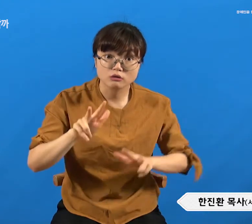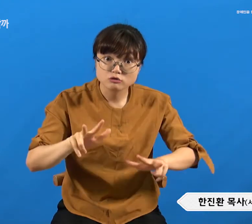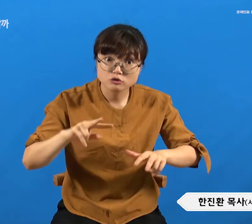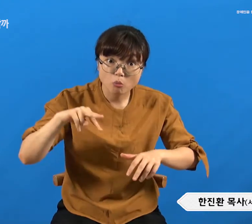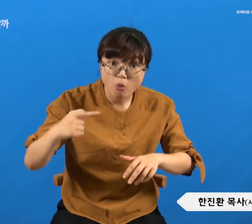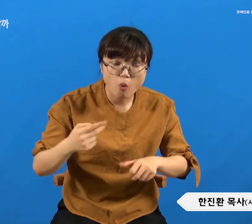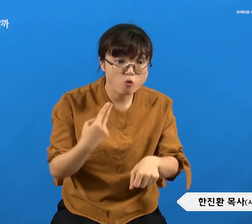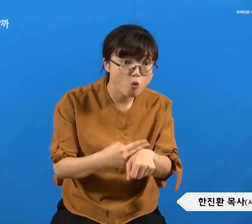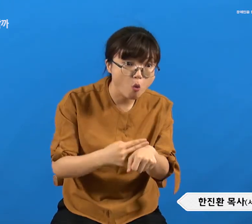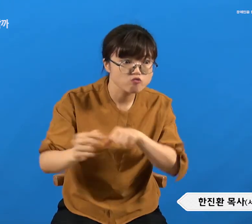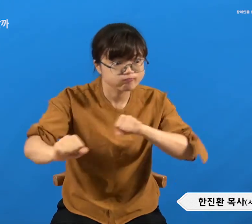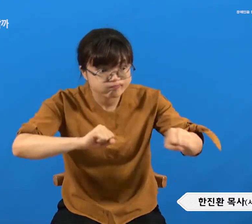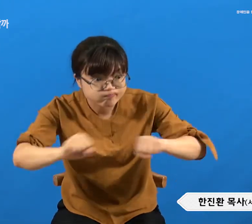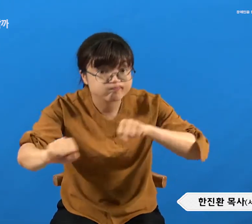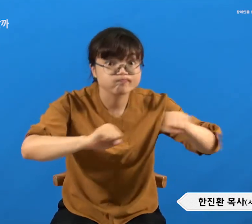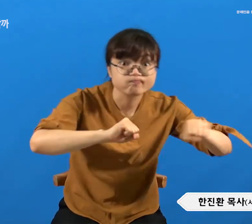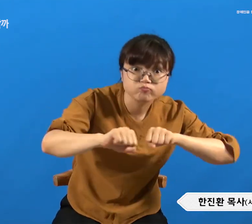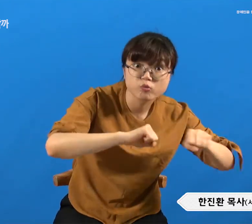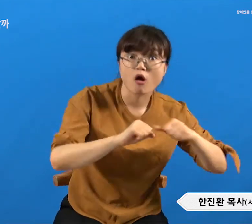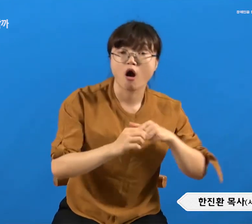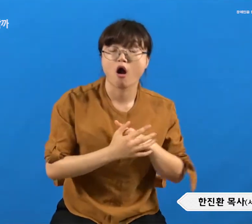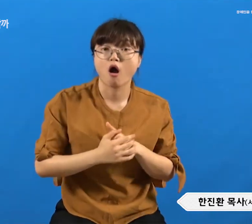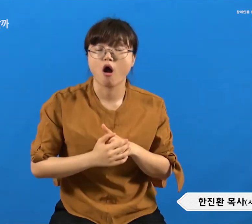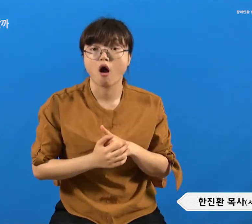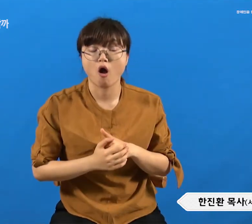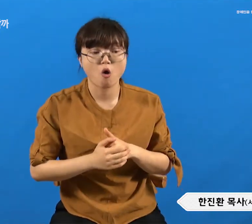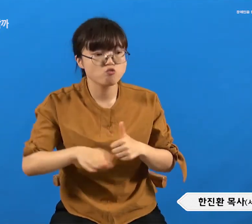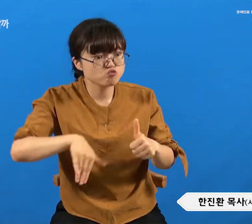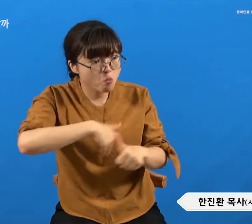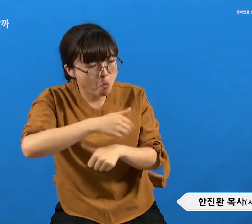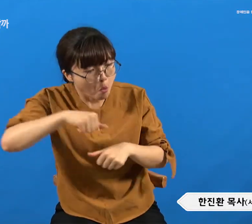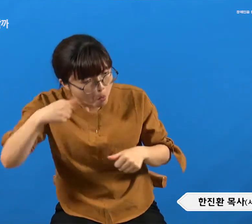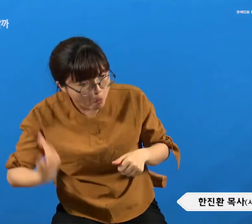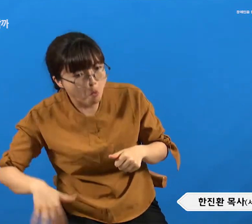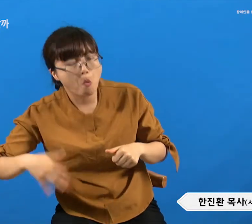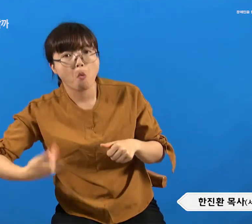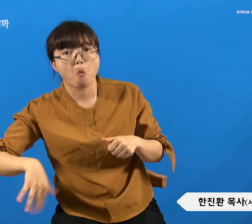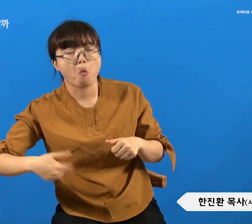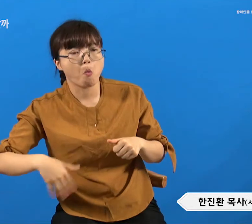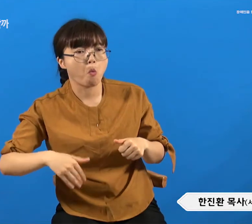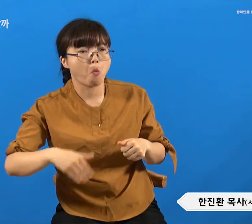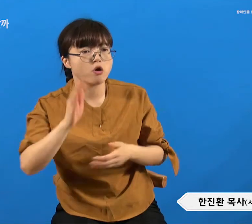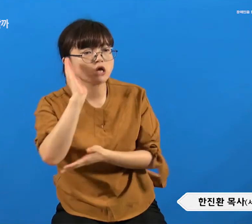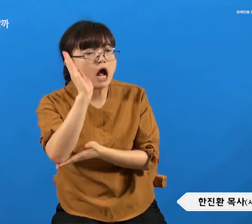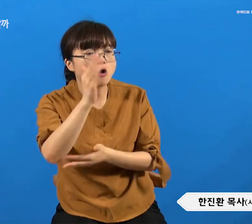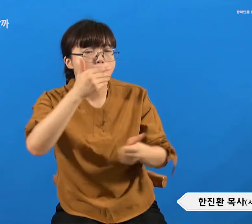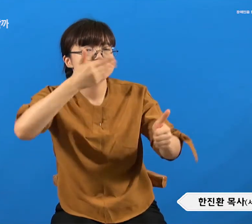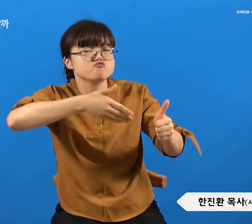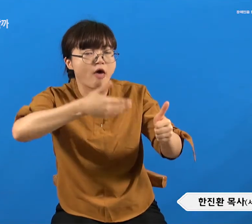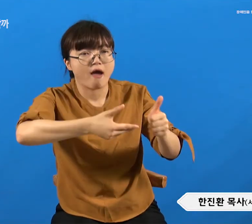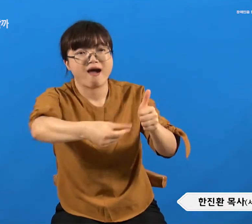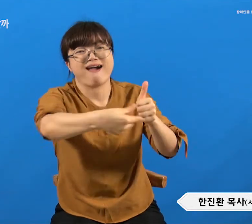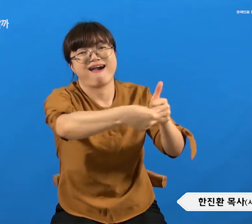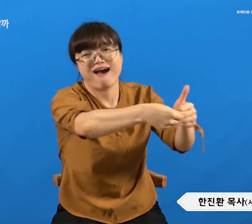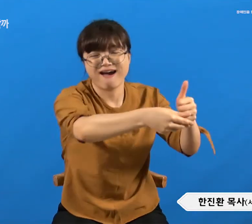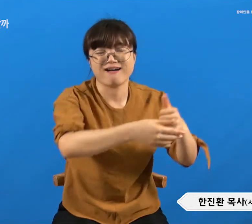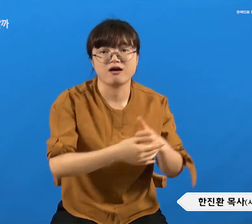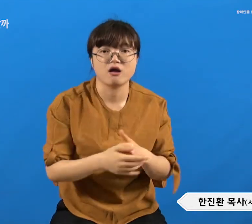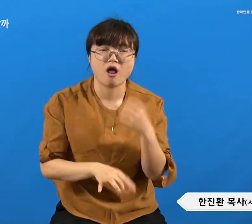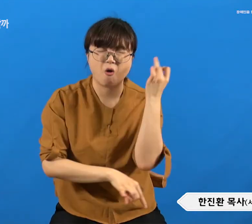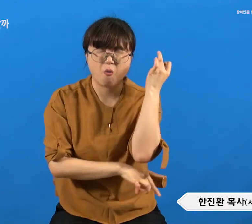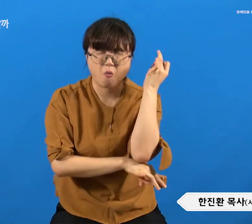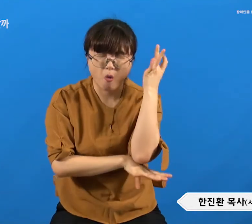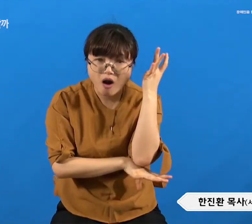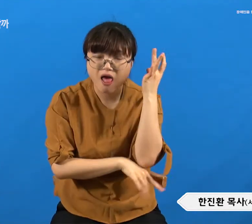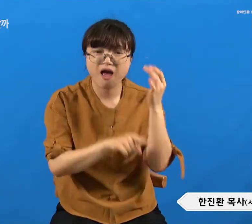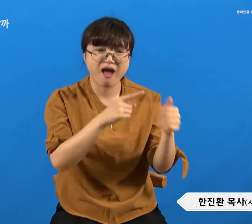왕성하게 활동하는 그 모습이 너무 보기가 좋아서 여기저기서 이제 그분을 청하는 것이지요. 본래